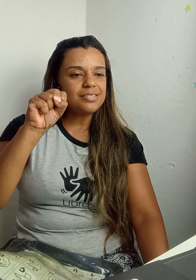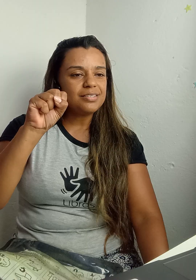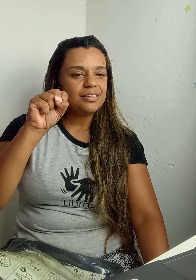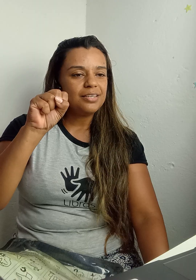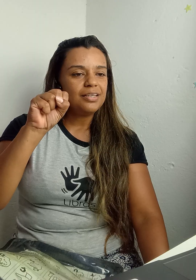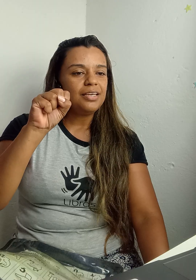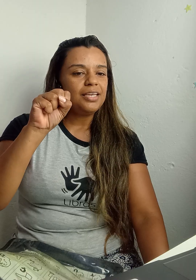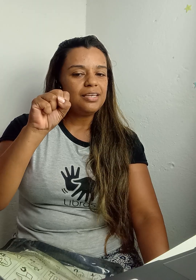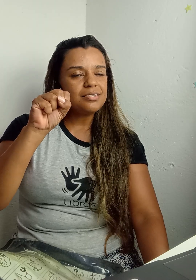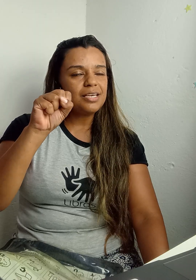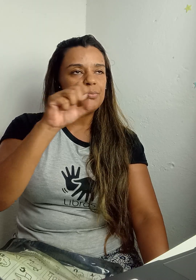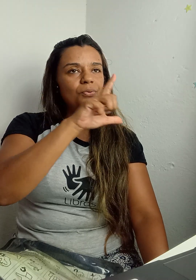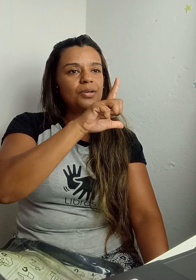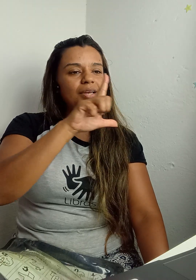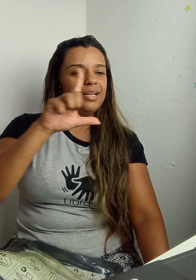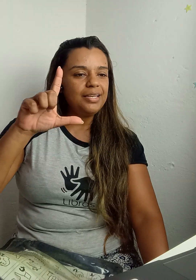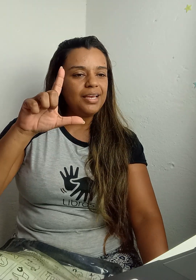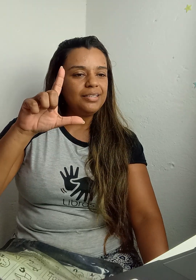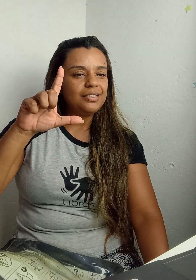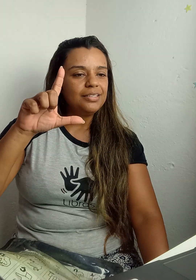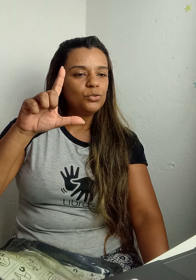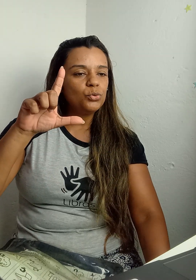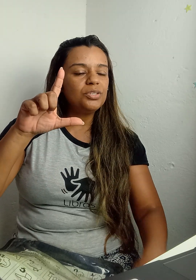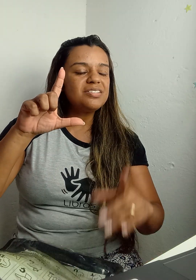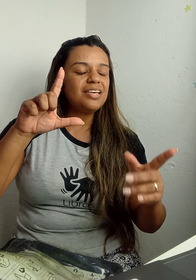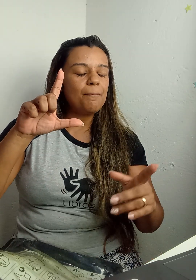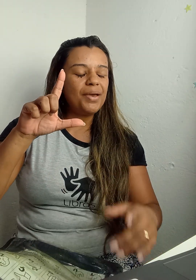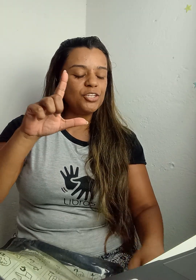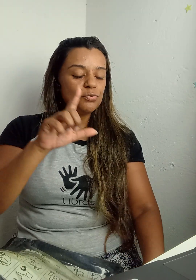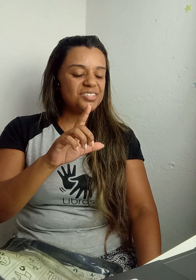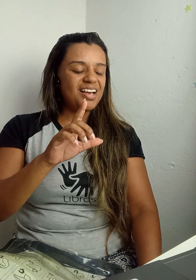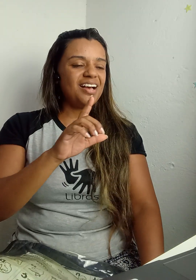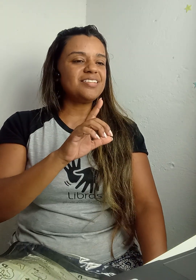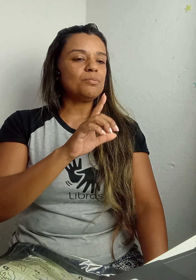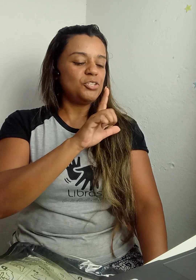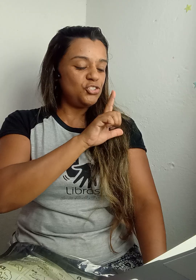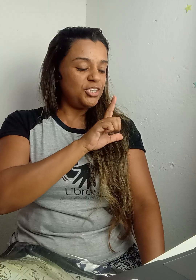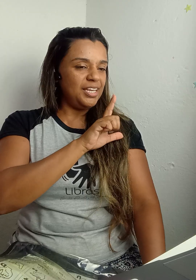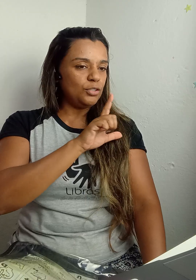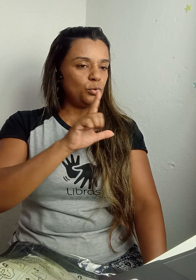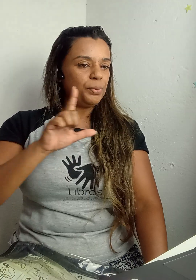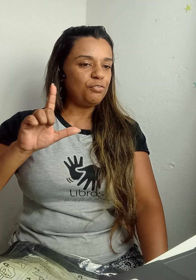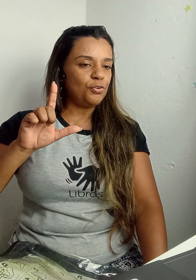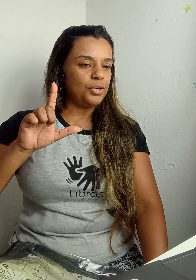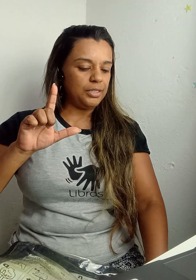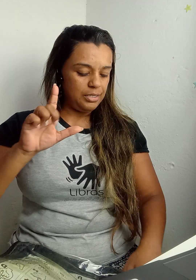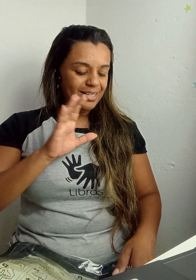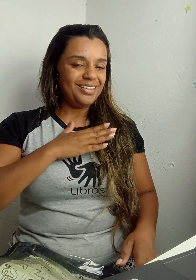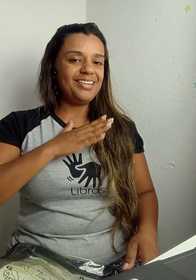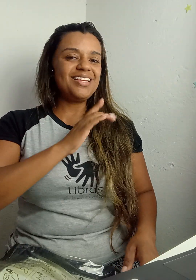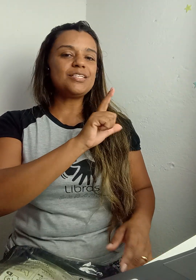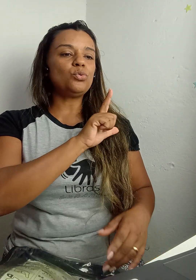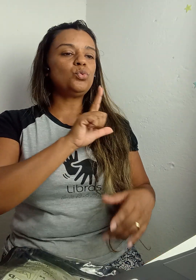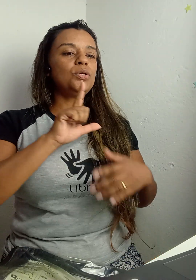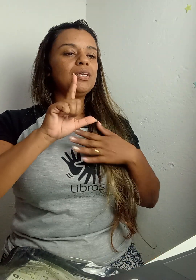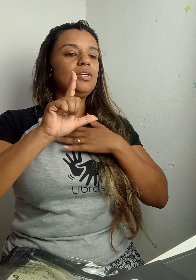SS. Exemplo, LL. Tudo que se repete, você arrasta, mas de dentro para fora. Nessa altura aqui,